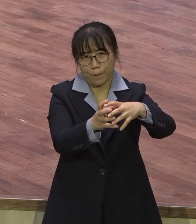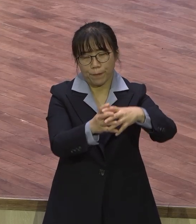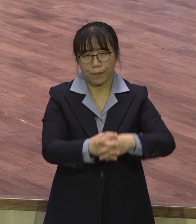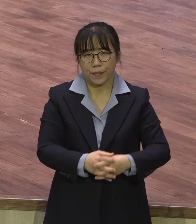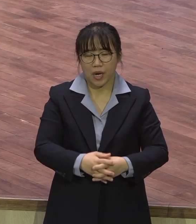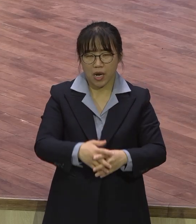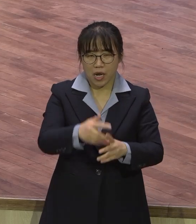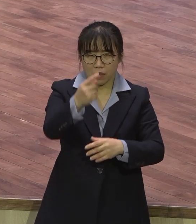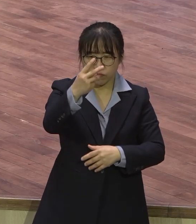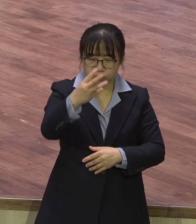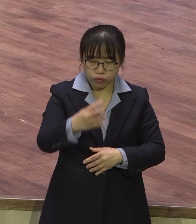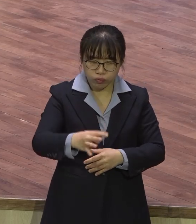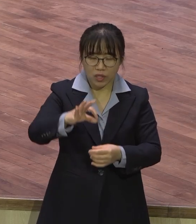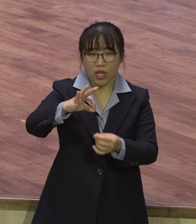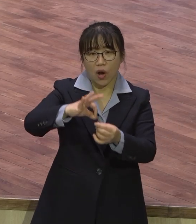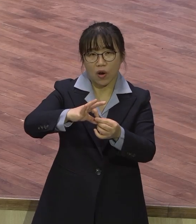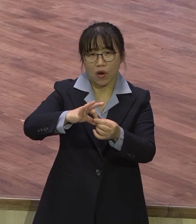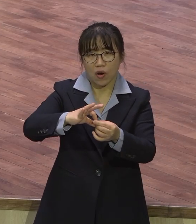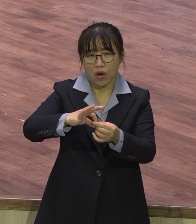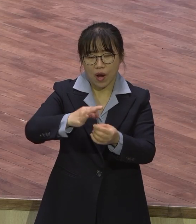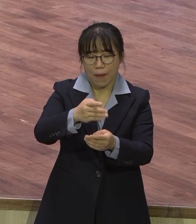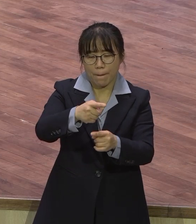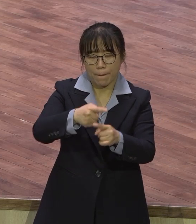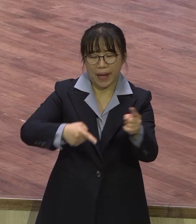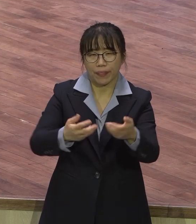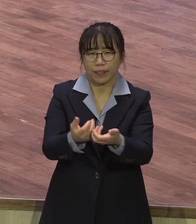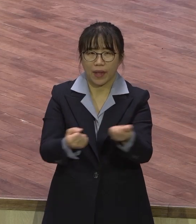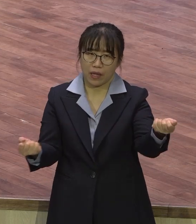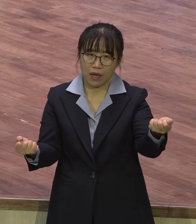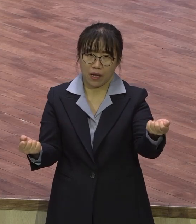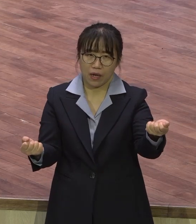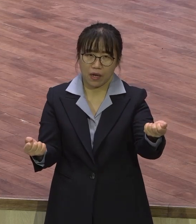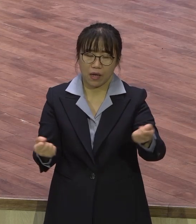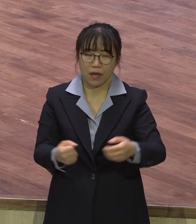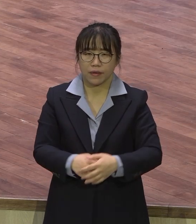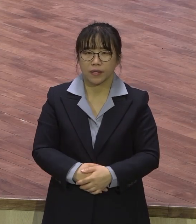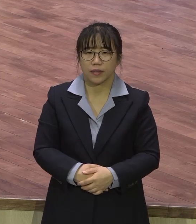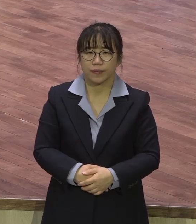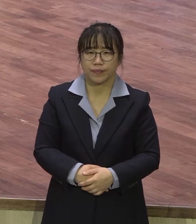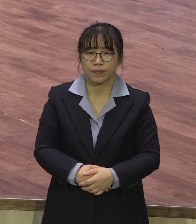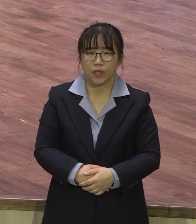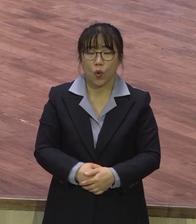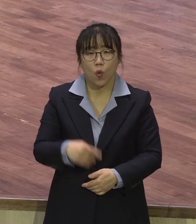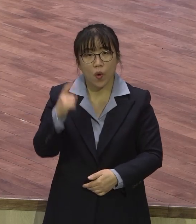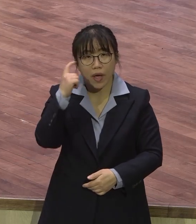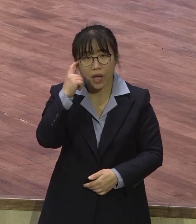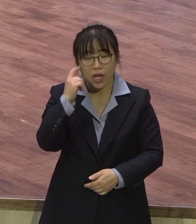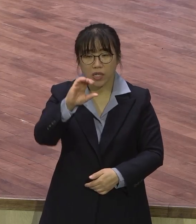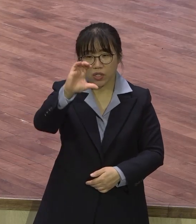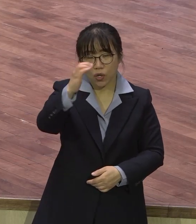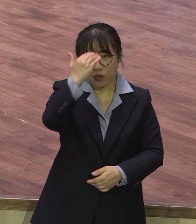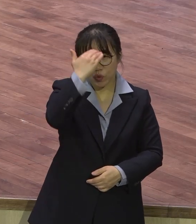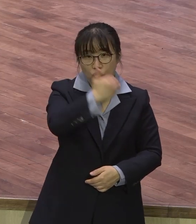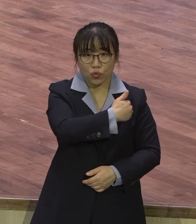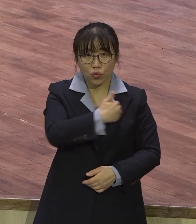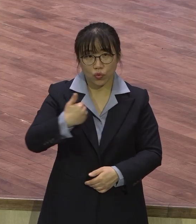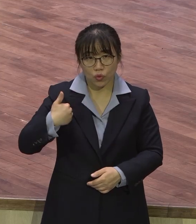마지막 10번째 계명을 둘러 나눴습니다 그 이유가 어디느냐 천주교 자체가